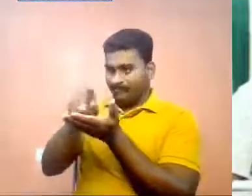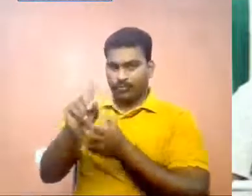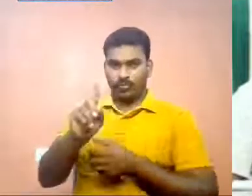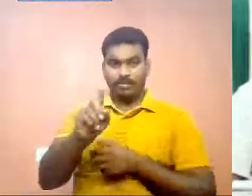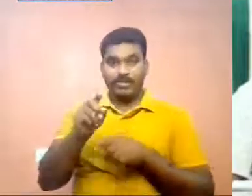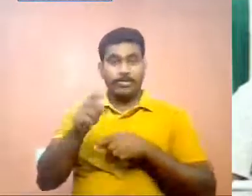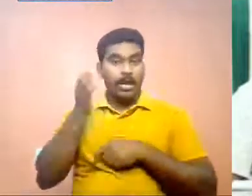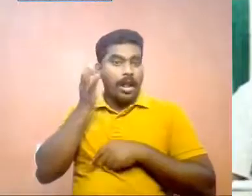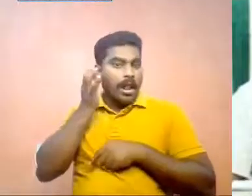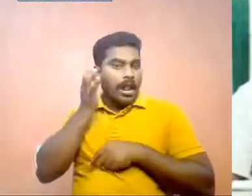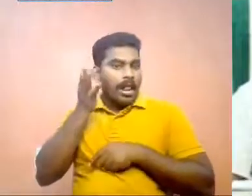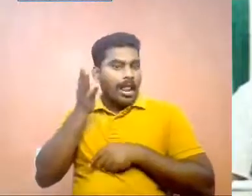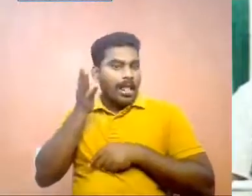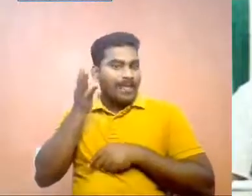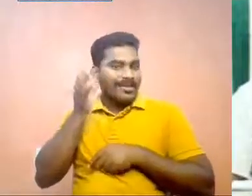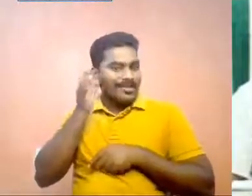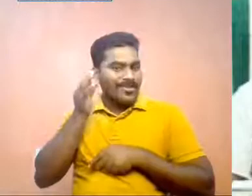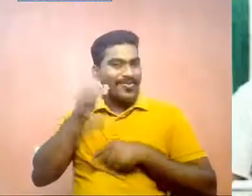പണയത്തിലുള്ള സ്വർണ്ണ ലേലമടക്കം